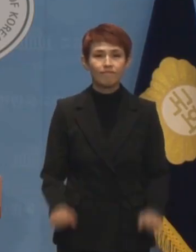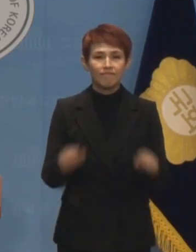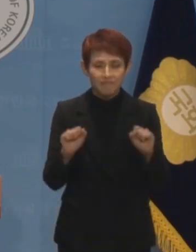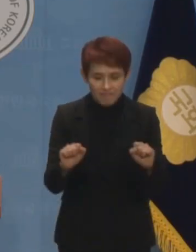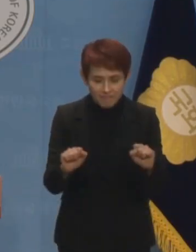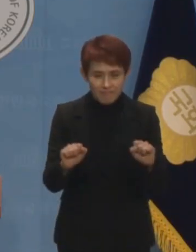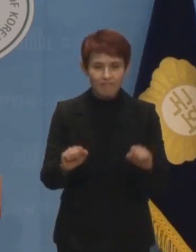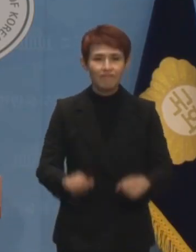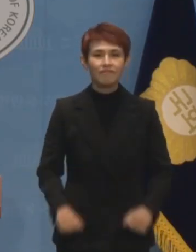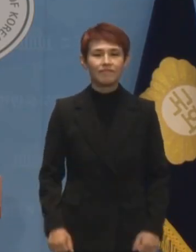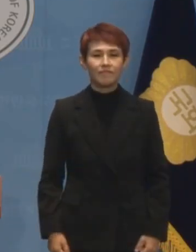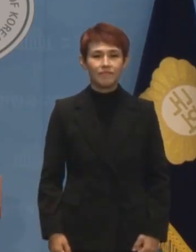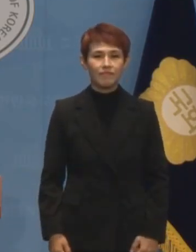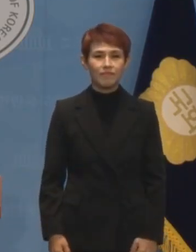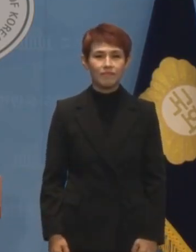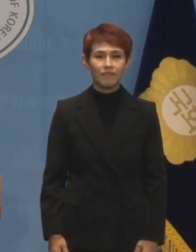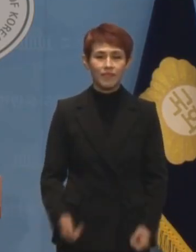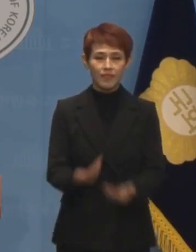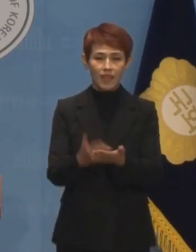안녕하십니까.